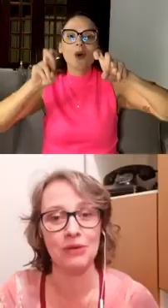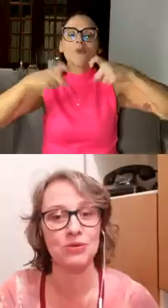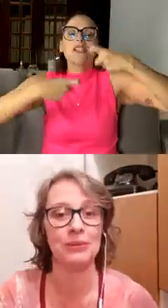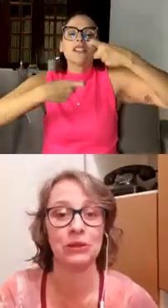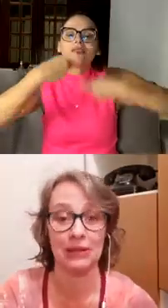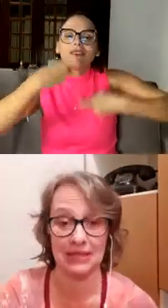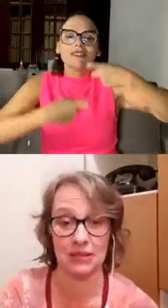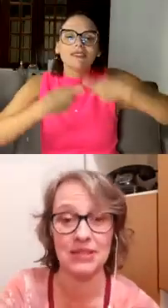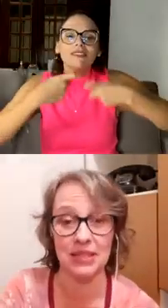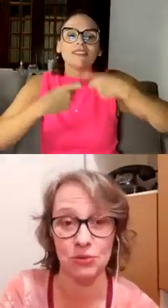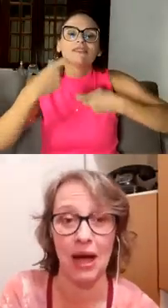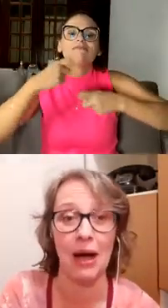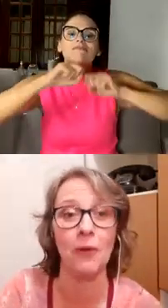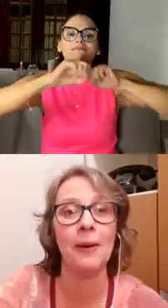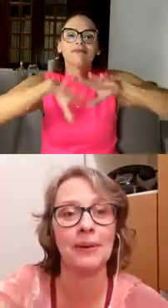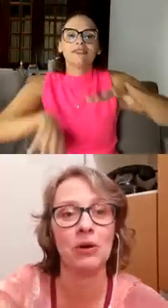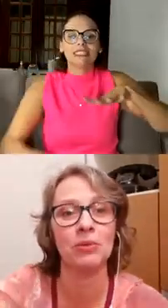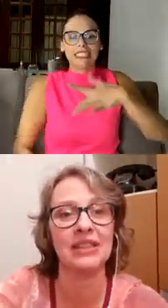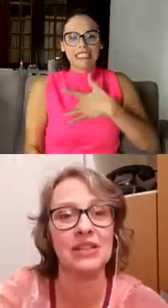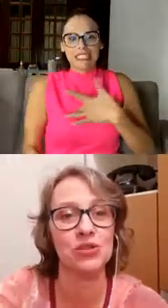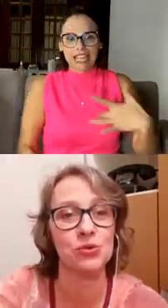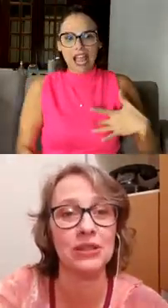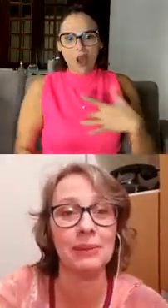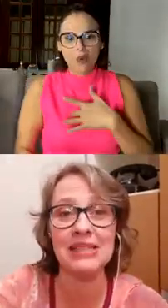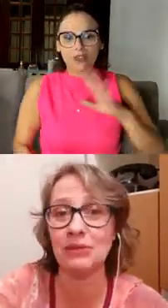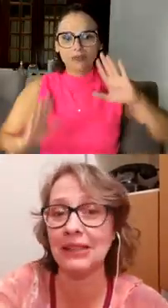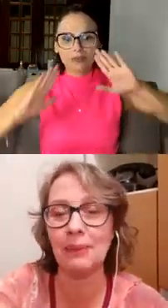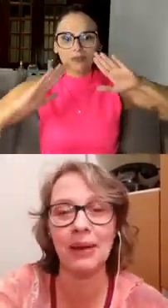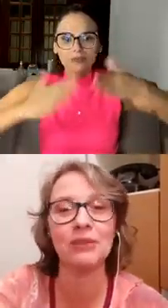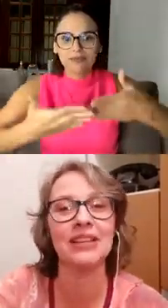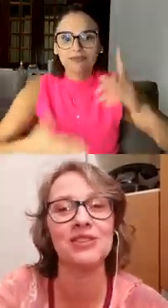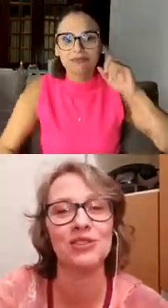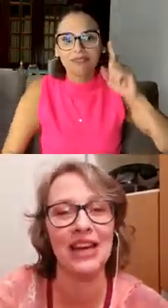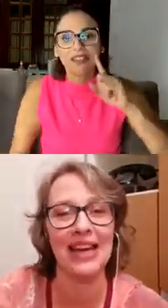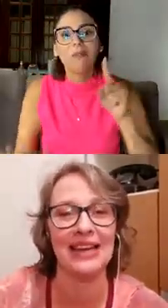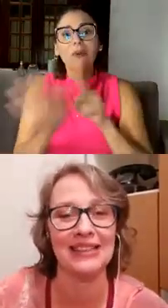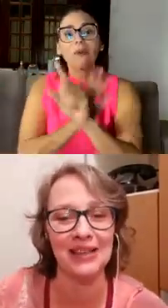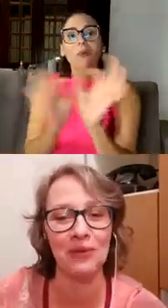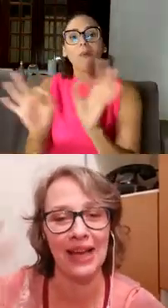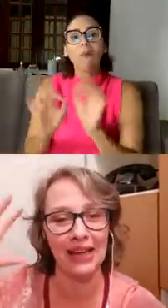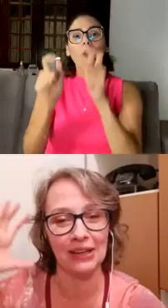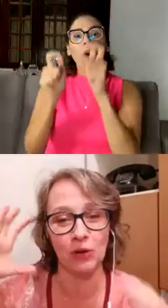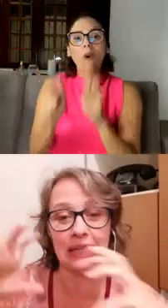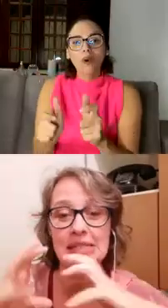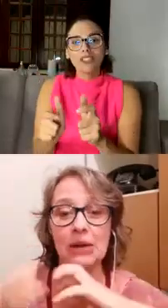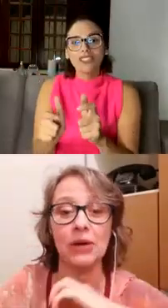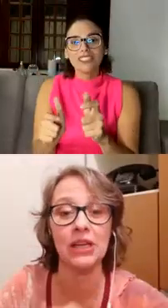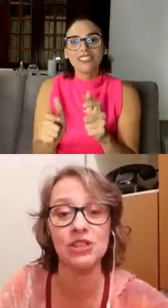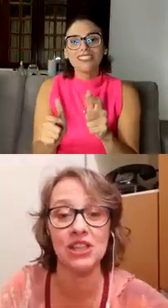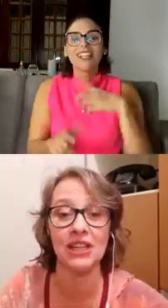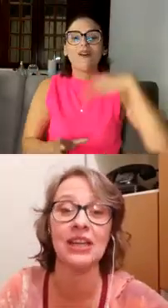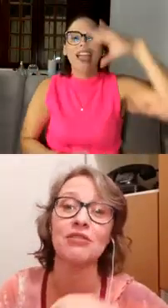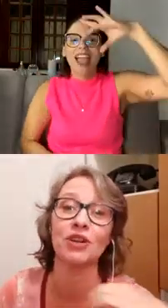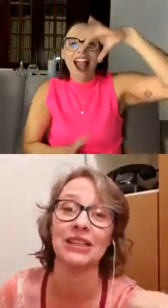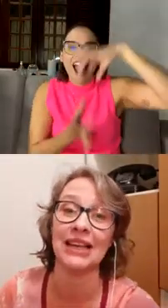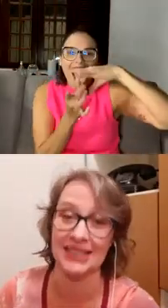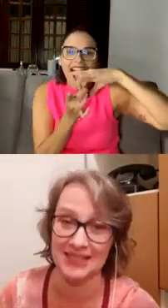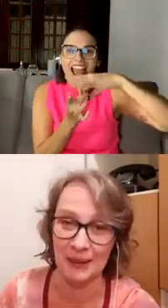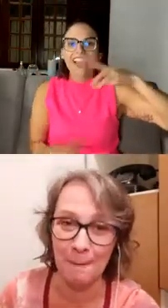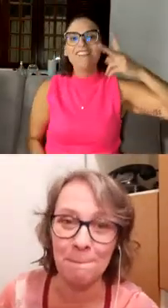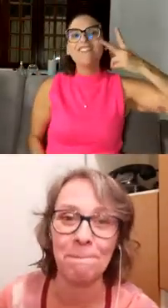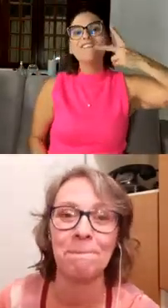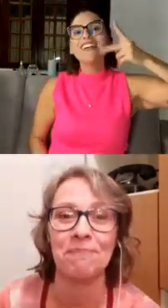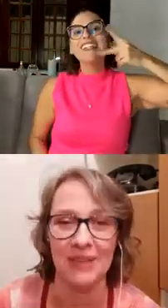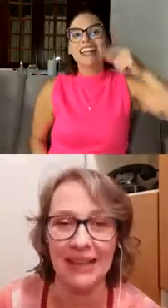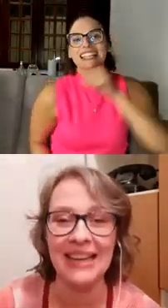sexual, sobre educação sexual para a comunidade surda, mas eu nem perguntei de onde ela era. Então Conexão Rio de Janeiro, Fortaleza.